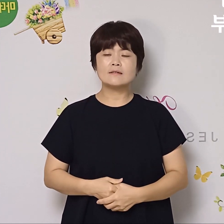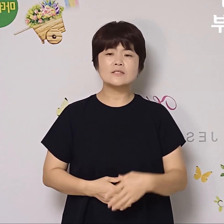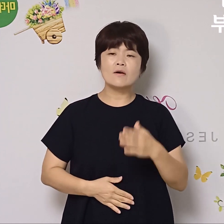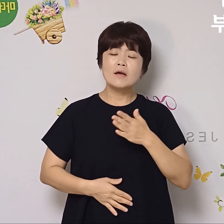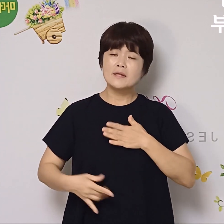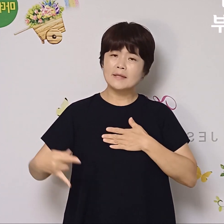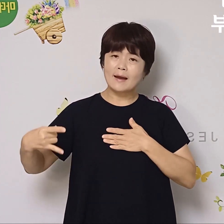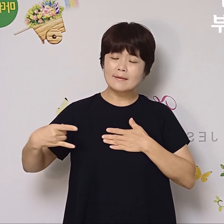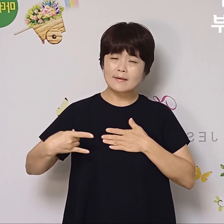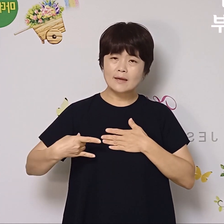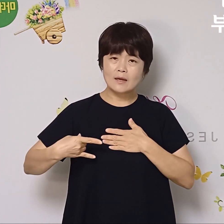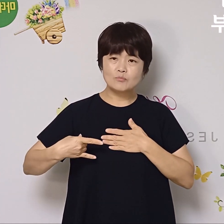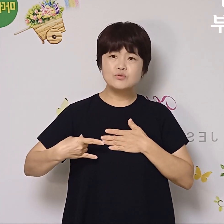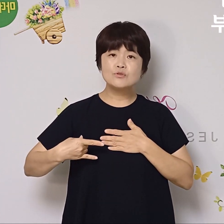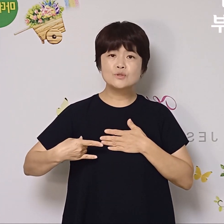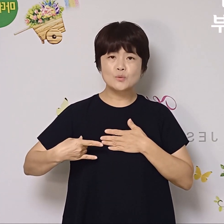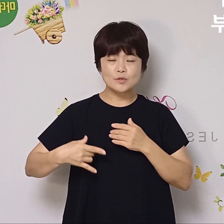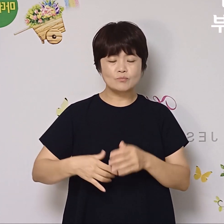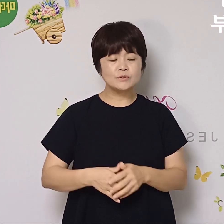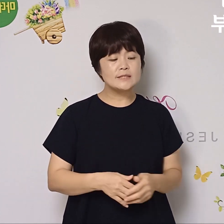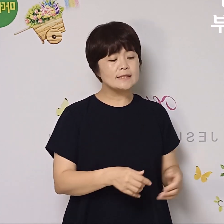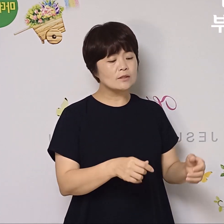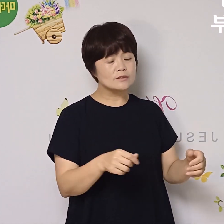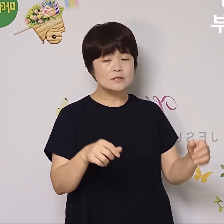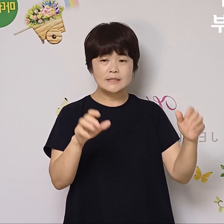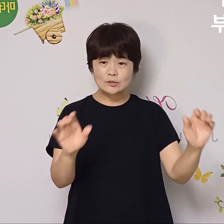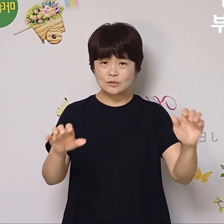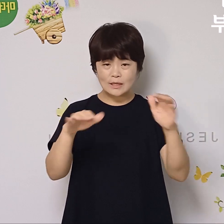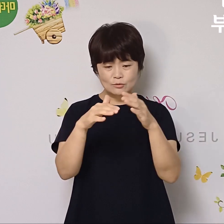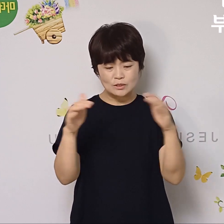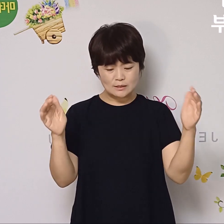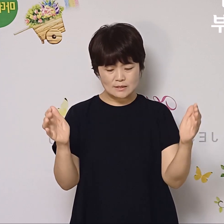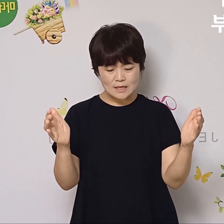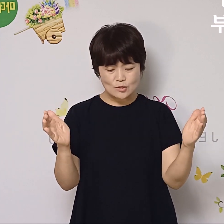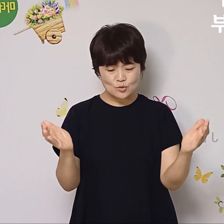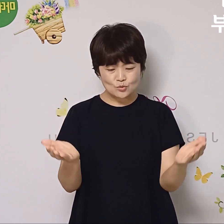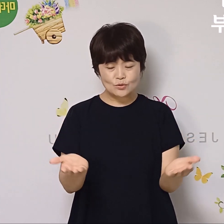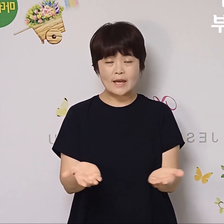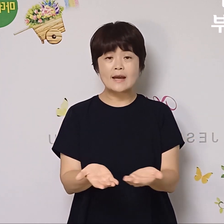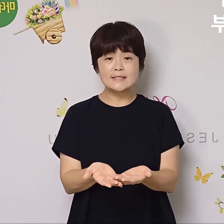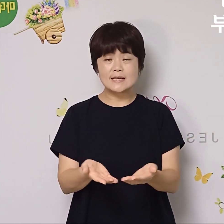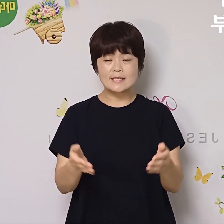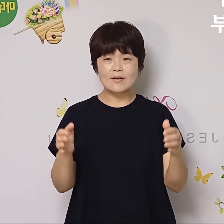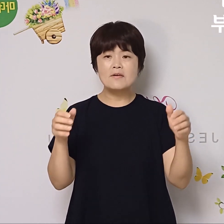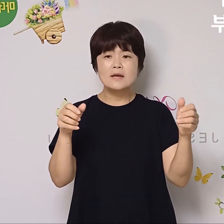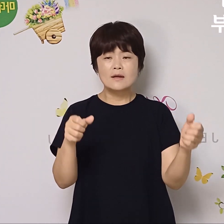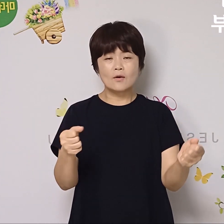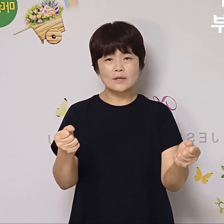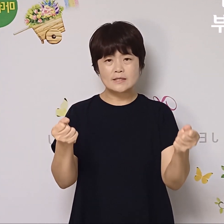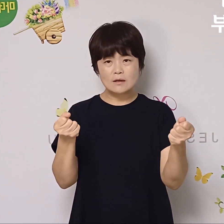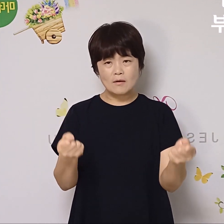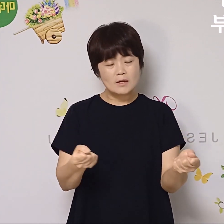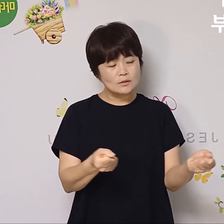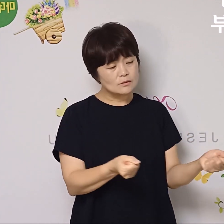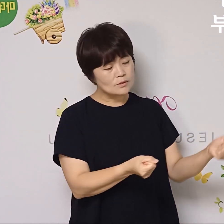그래서 나에게 부소서, 붓다는 거는요, 세수 때 우리 세수대야 있잖아요. 거기에서 그거를